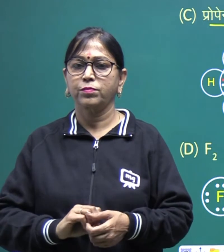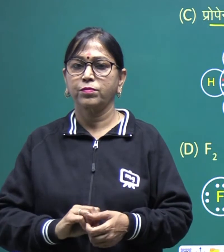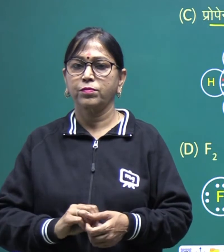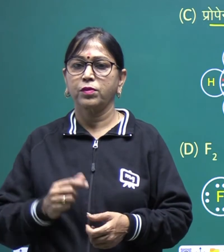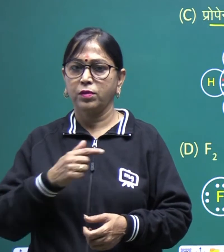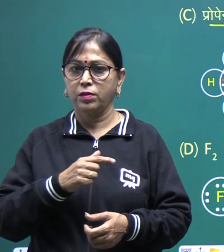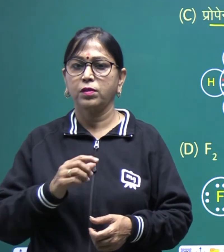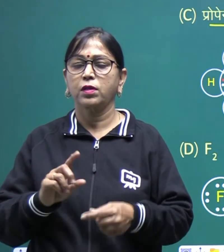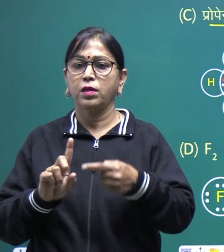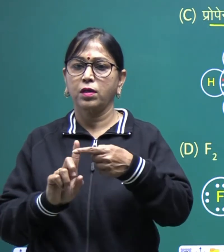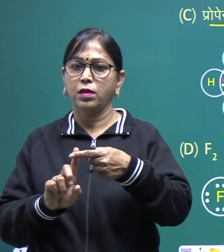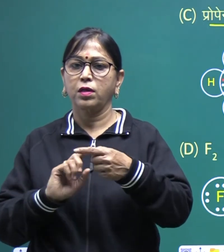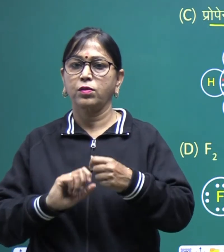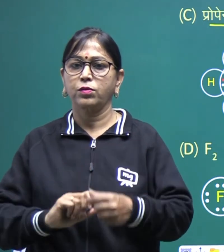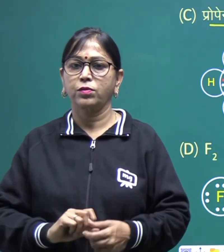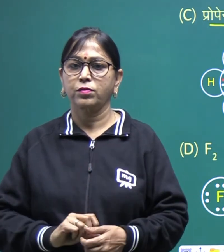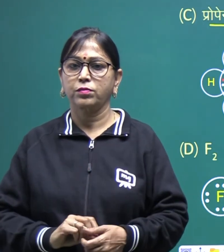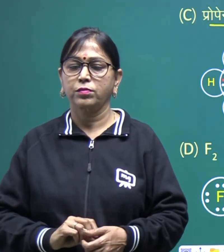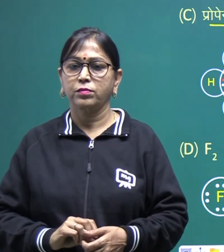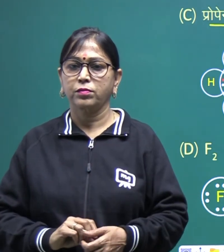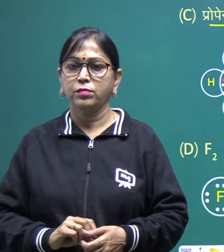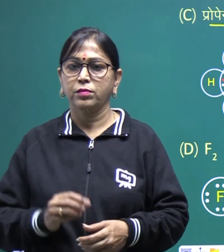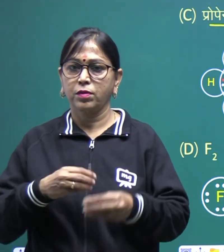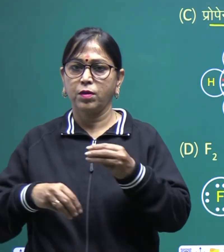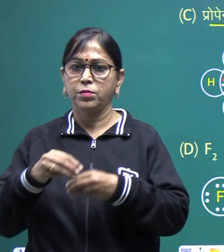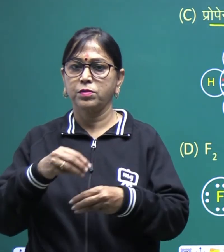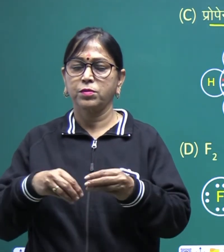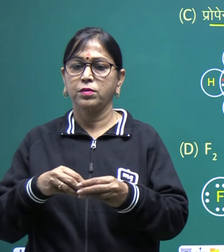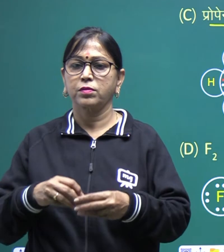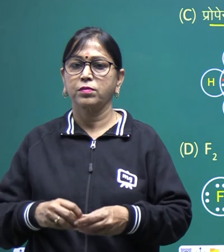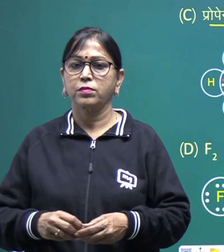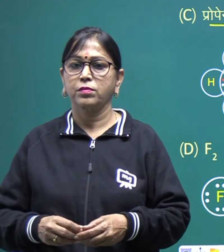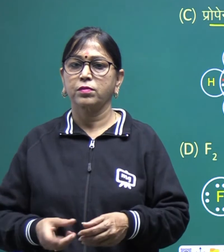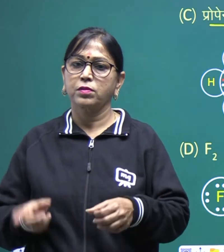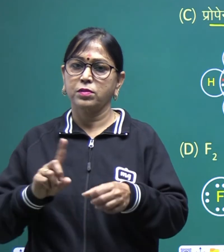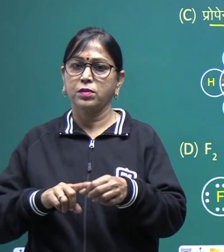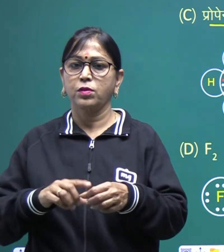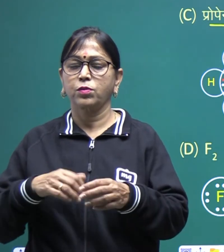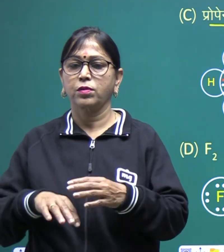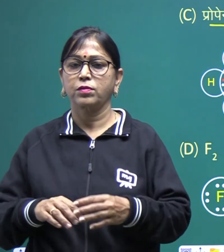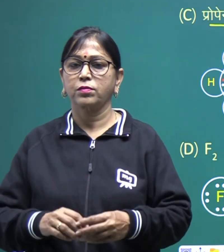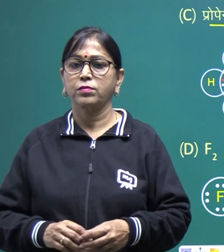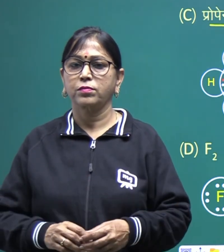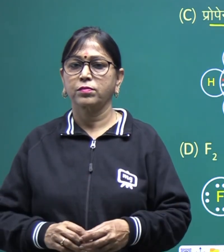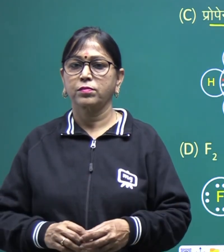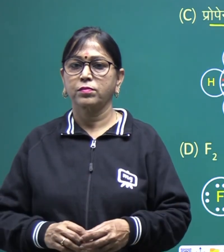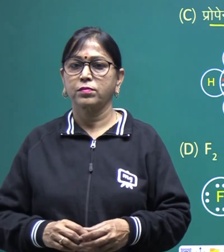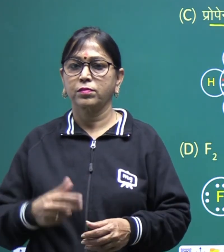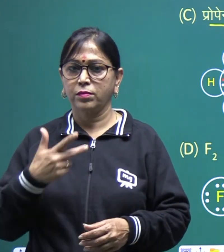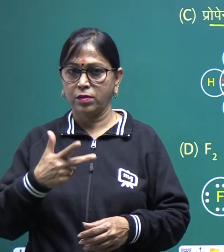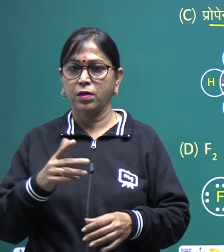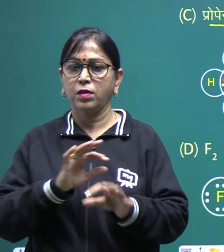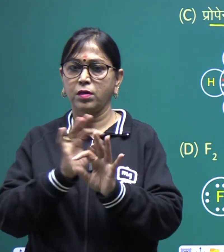इनके इलेक्ट्रॉन आपस में संयोग कर अष्टक पूर्ण